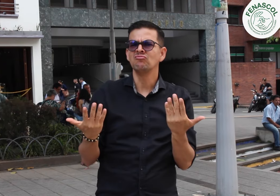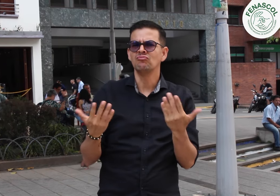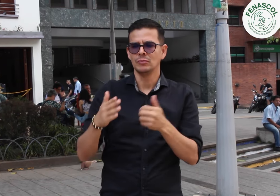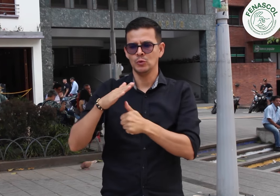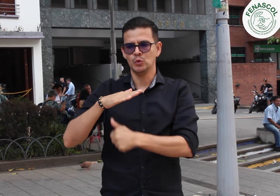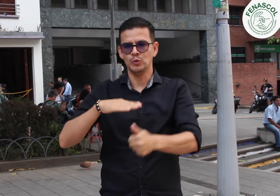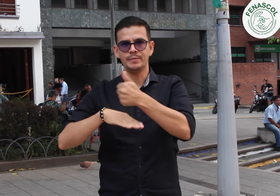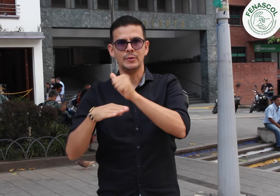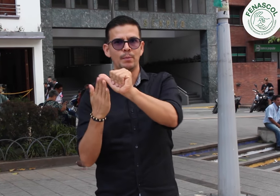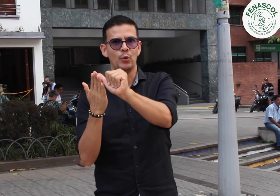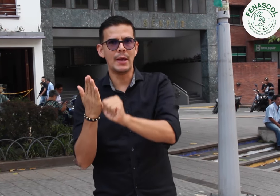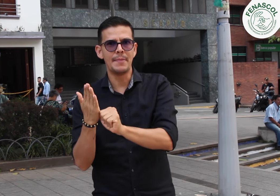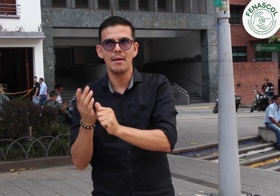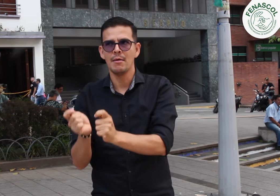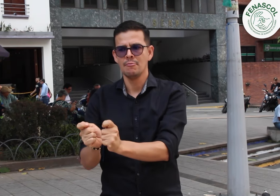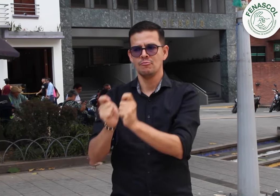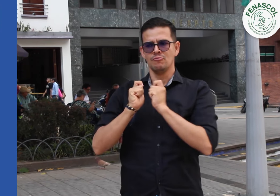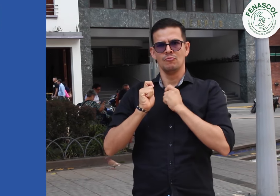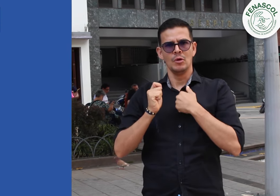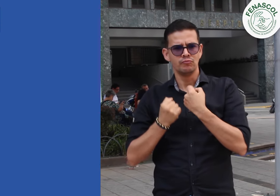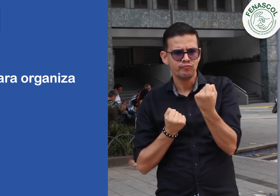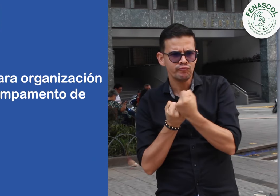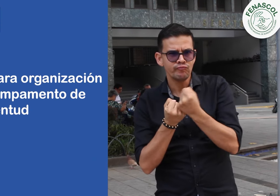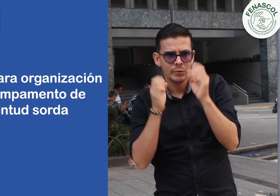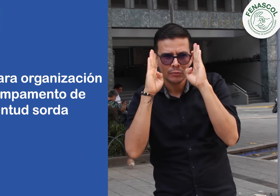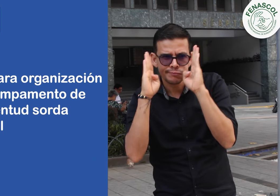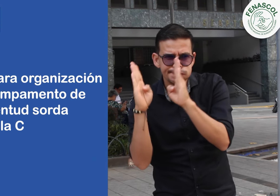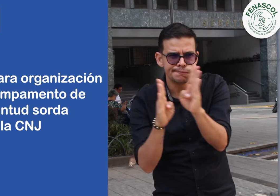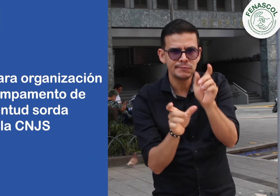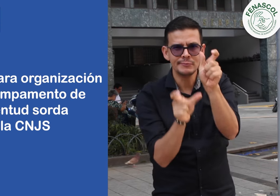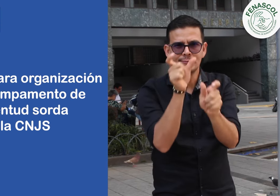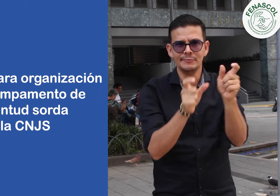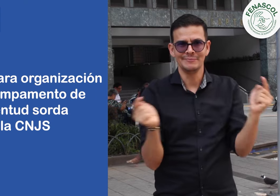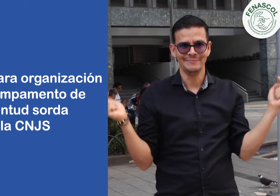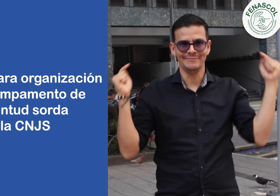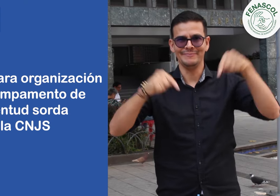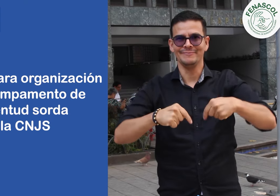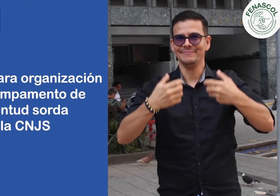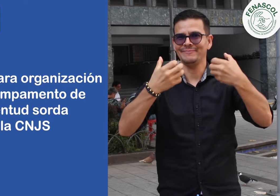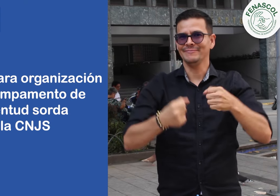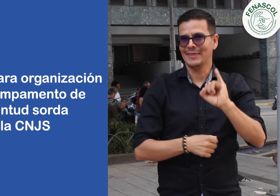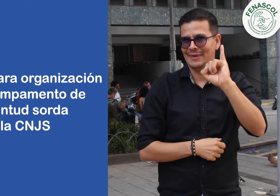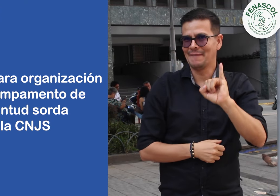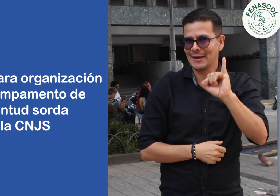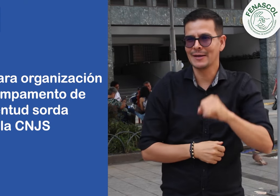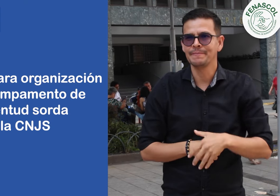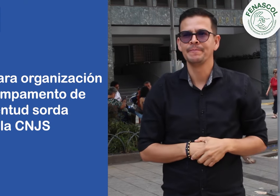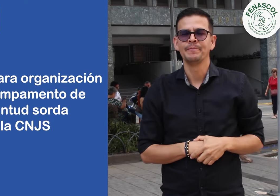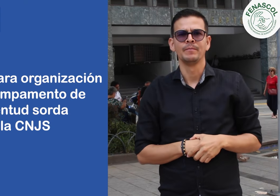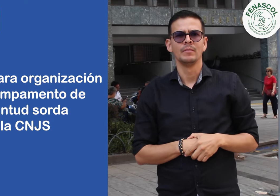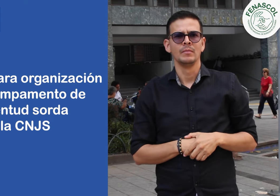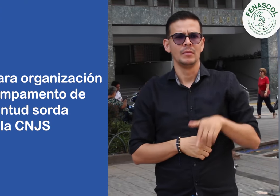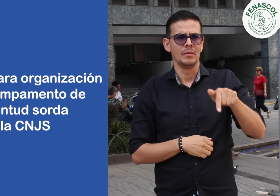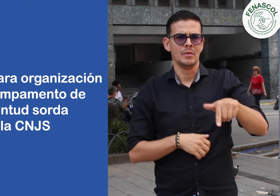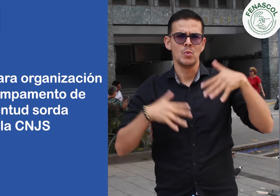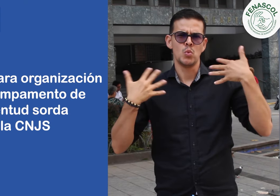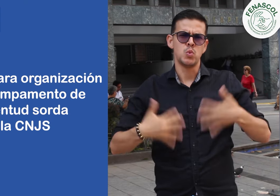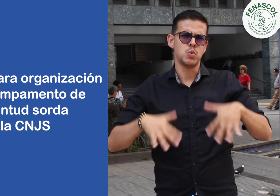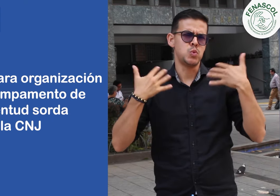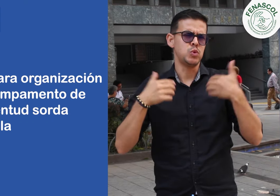organización del campamento Nacional de juventud sorda realizado en ibagué desde la subdirección de programas me fue asignada la atención y